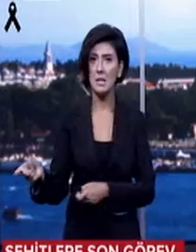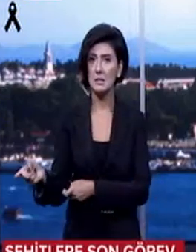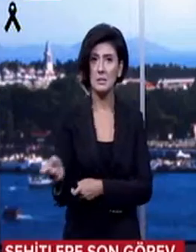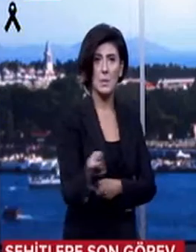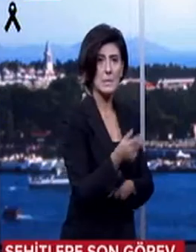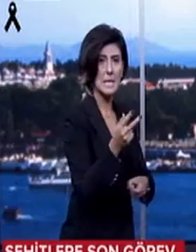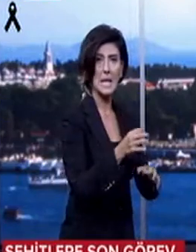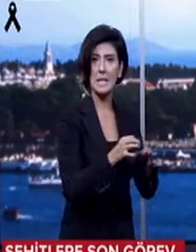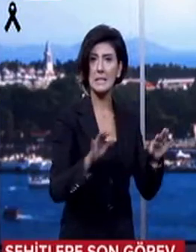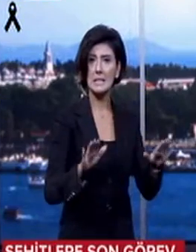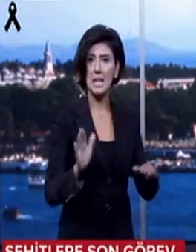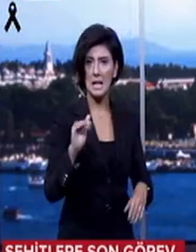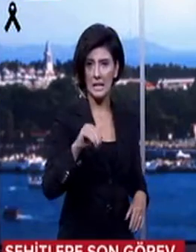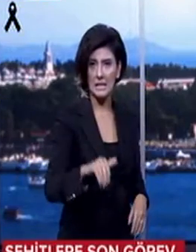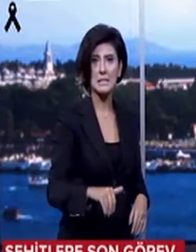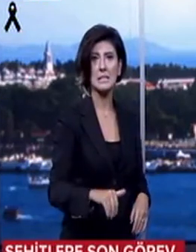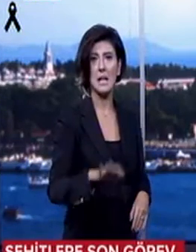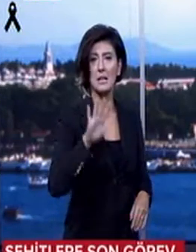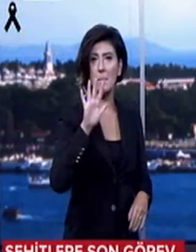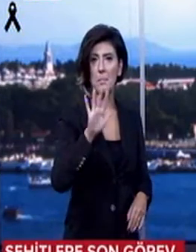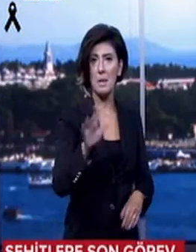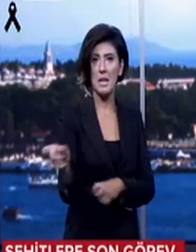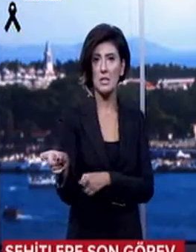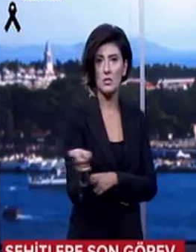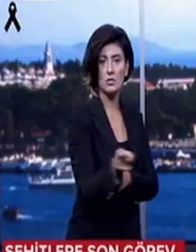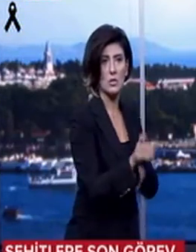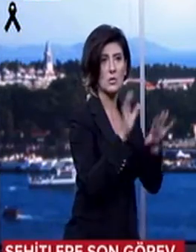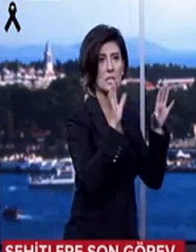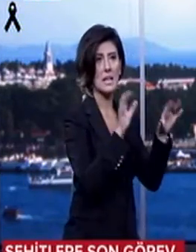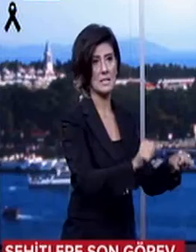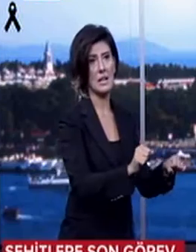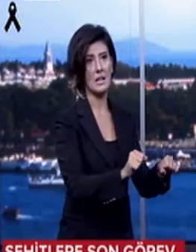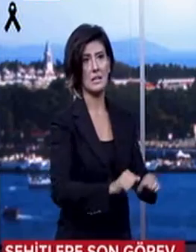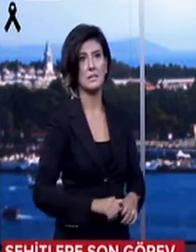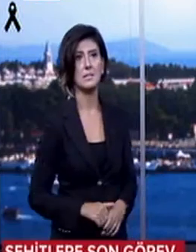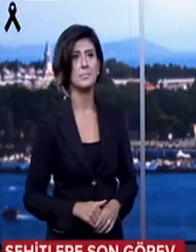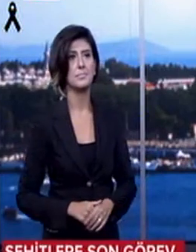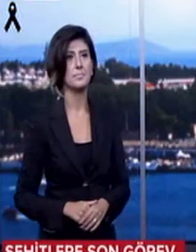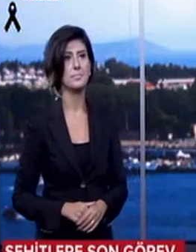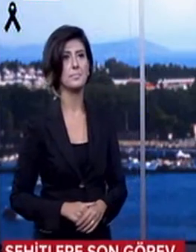6 terörist etkisiz hale getirilirken 5 terörist de yakalandı.